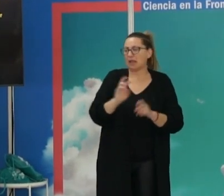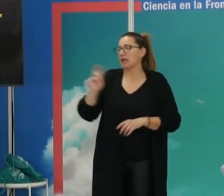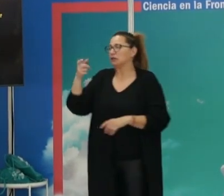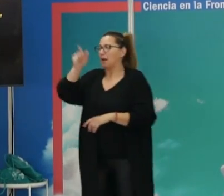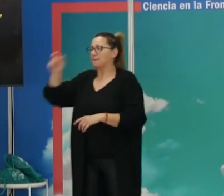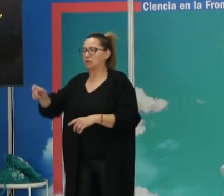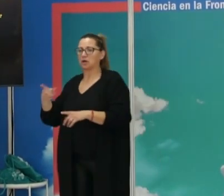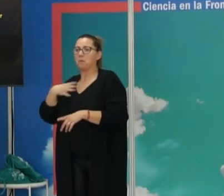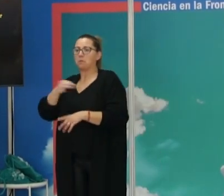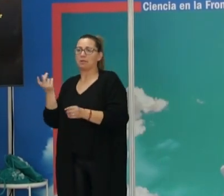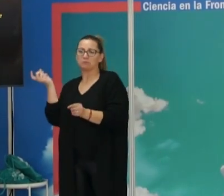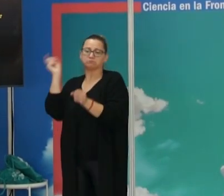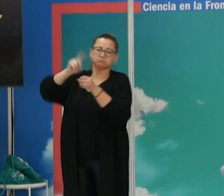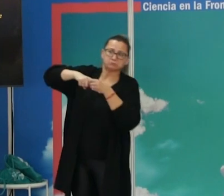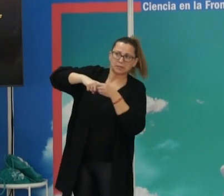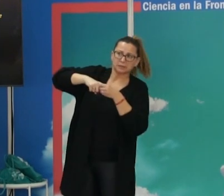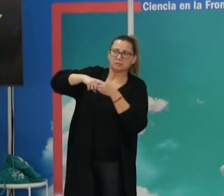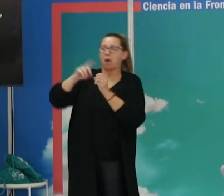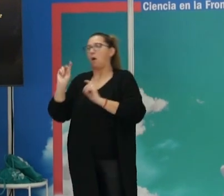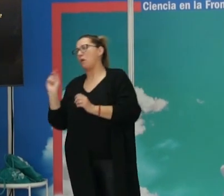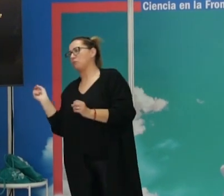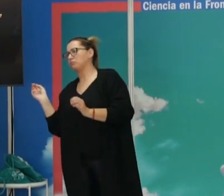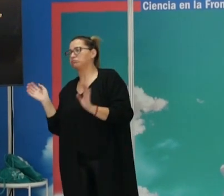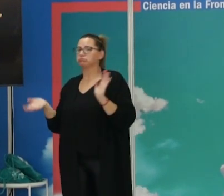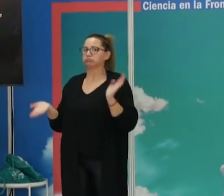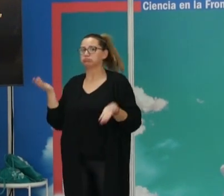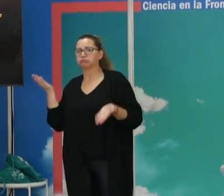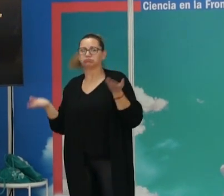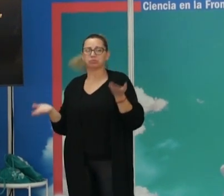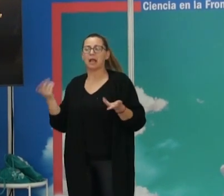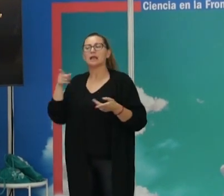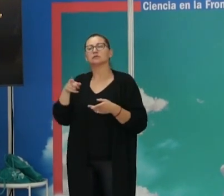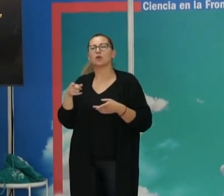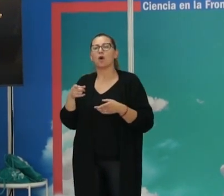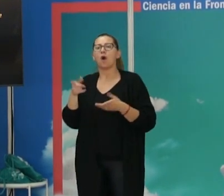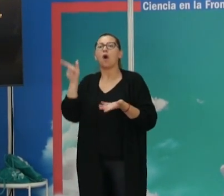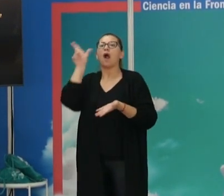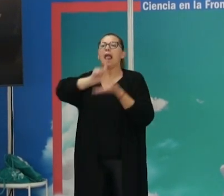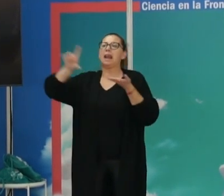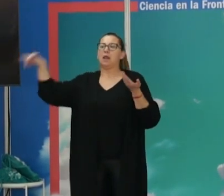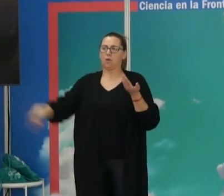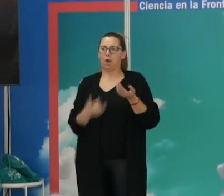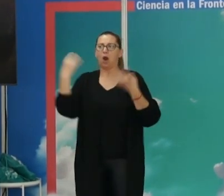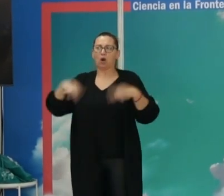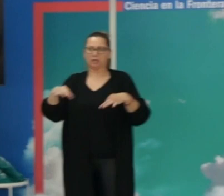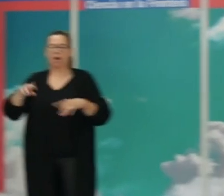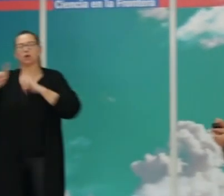o menor similitudes de ese paradigma. Esto tiene una serie de implicaciones en el lenguaje ordinario que luego